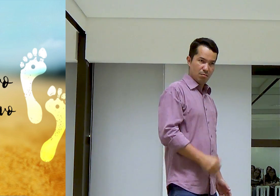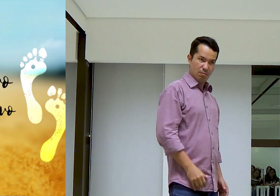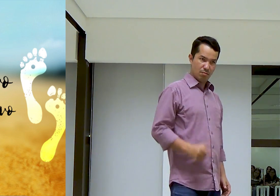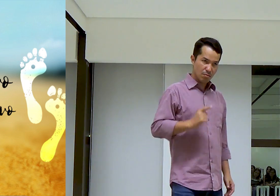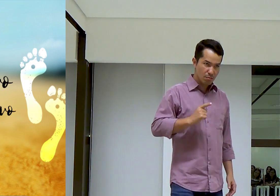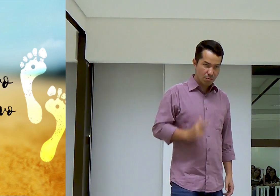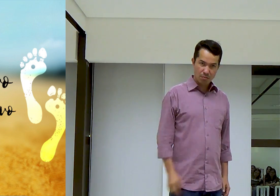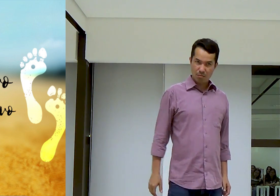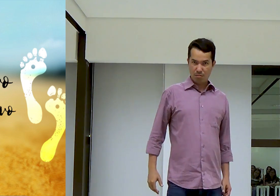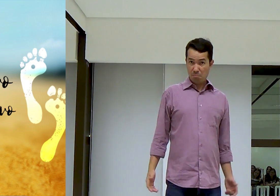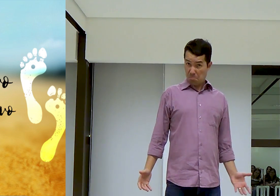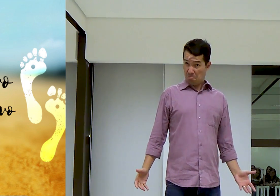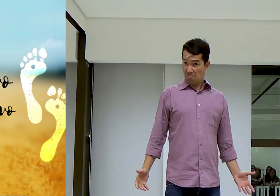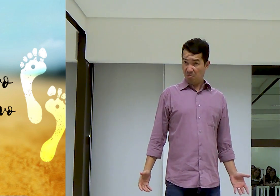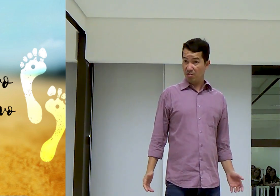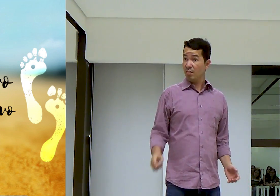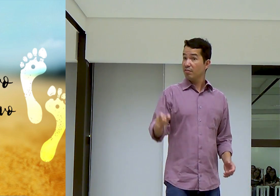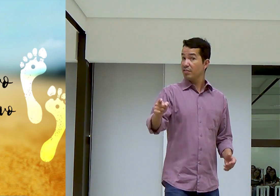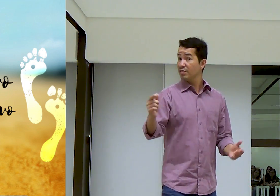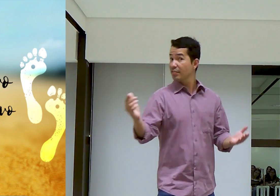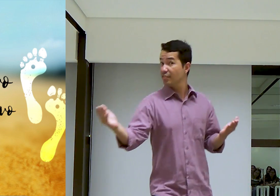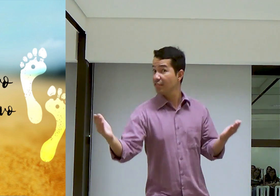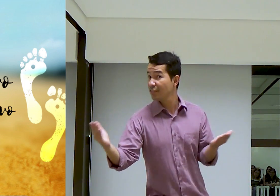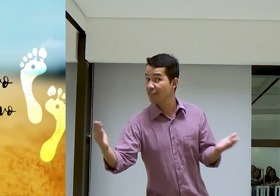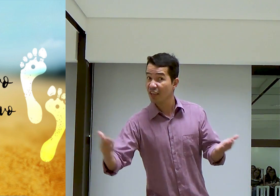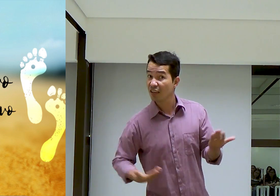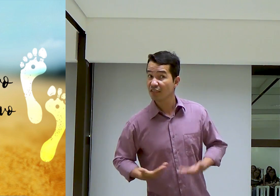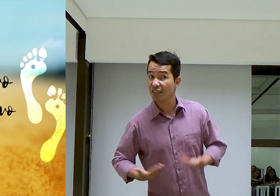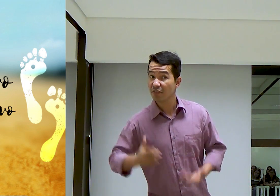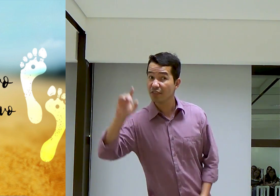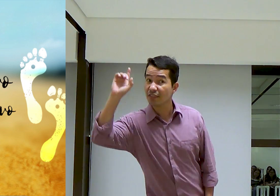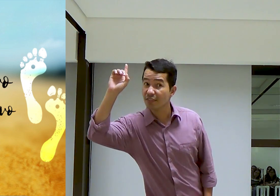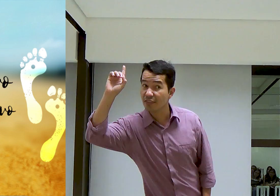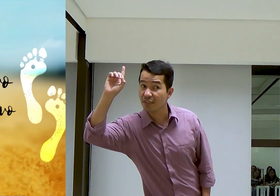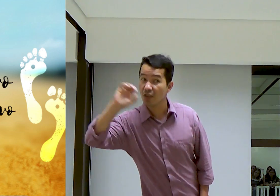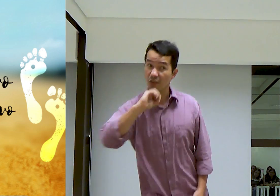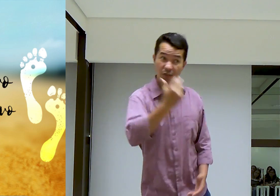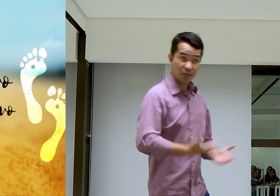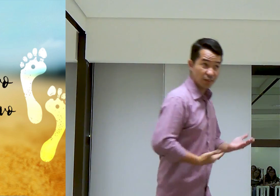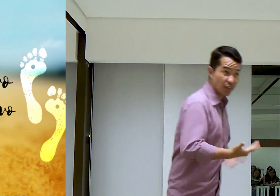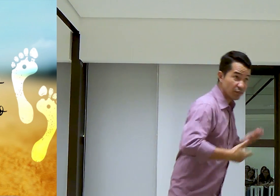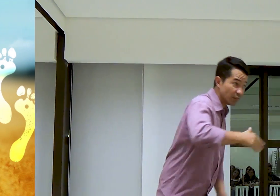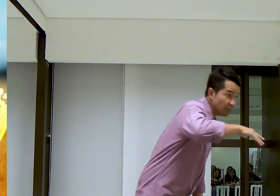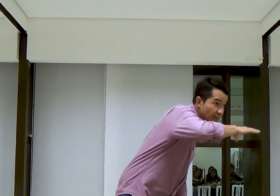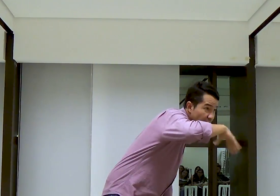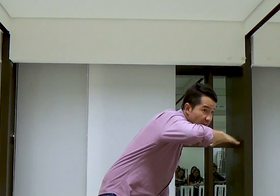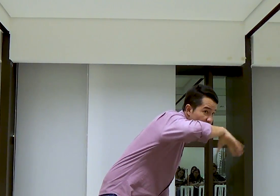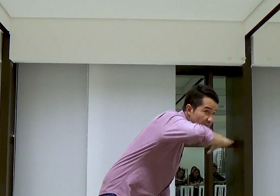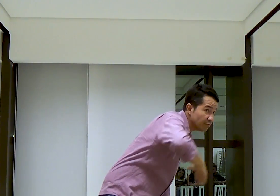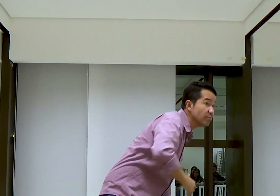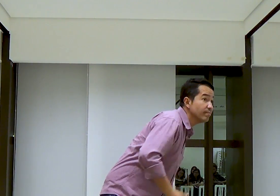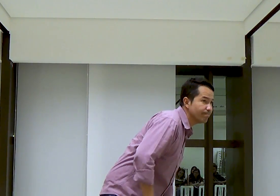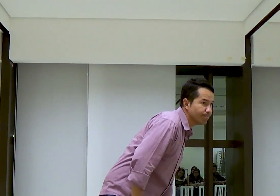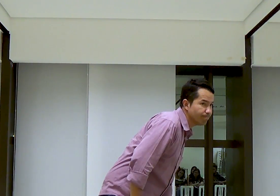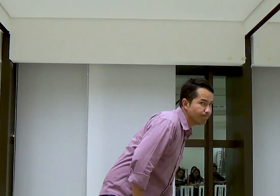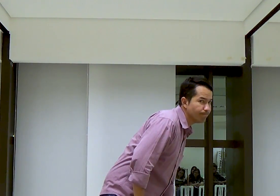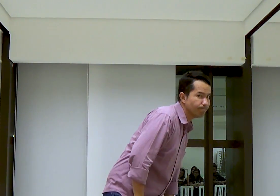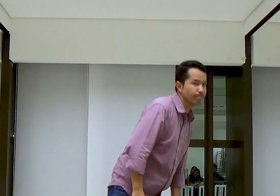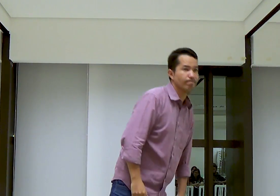coisas que te dominam e você é escravo disso. Você é escravo de Deus ou você é escravo